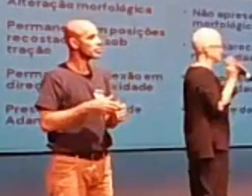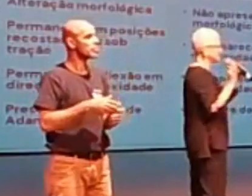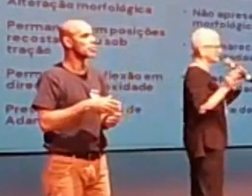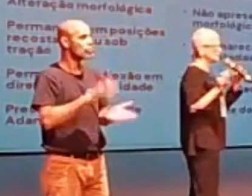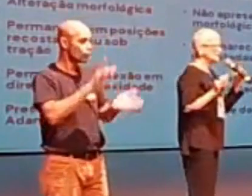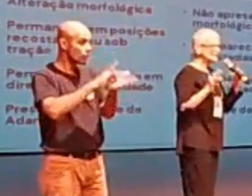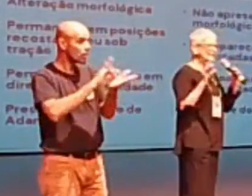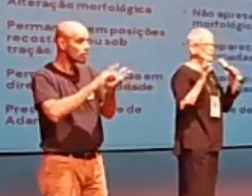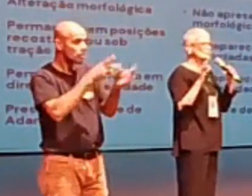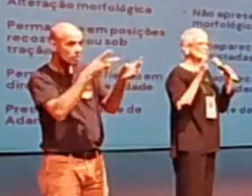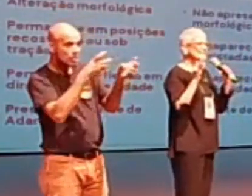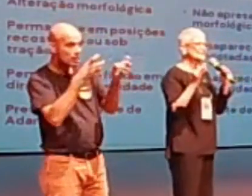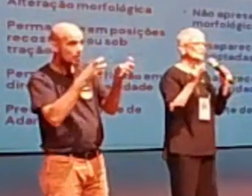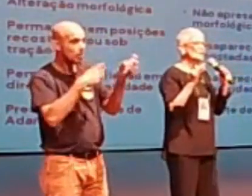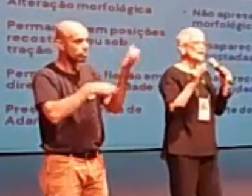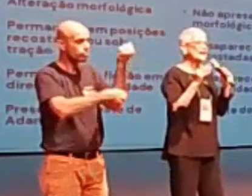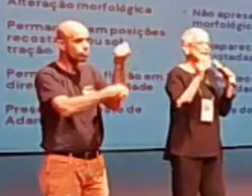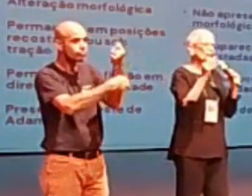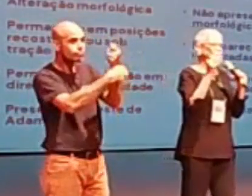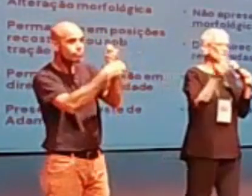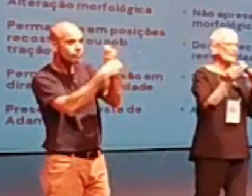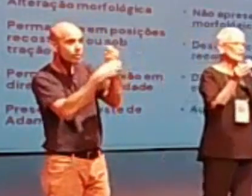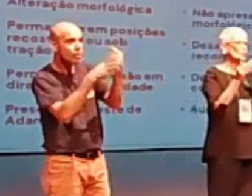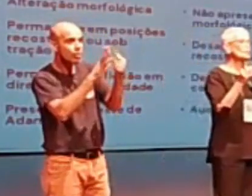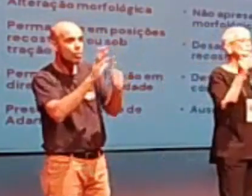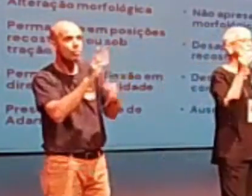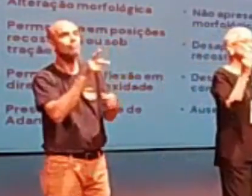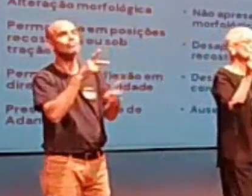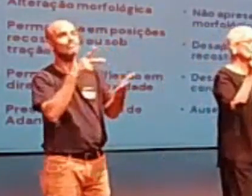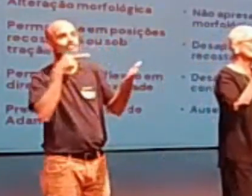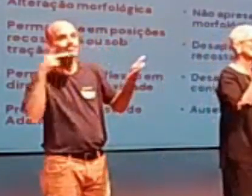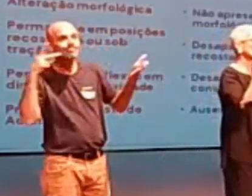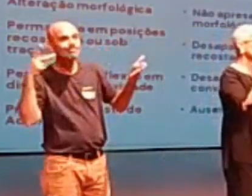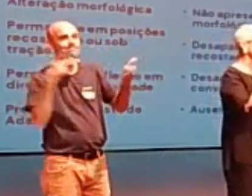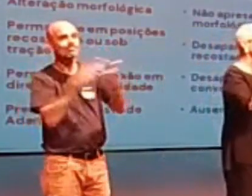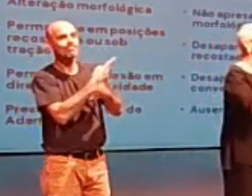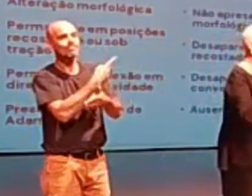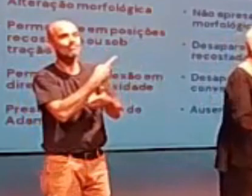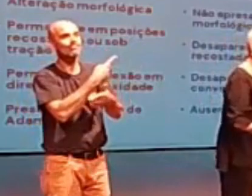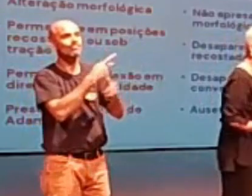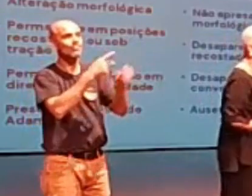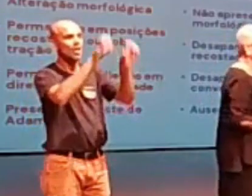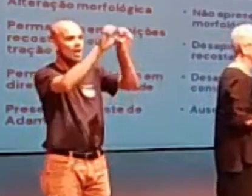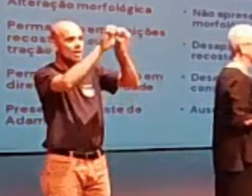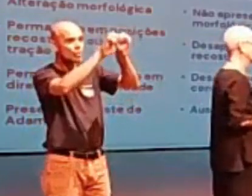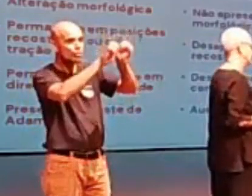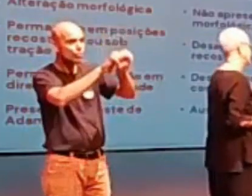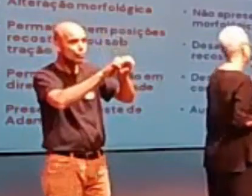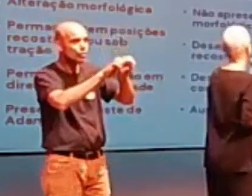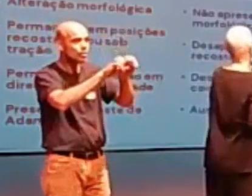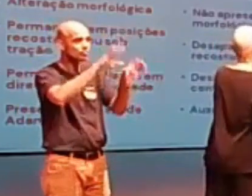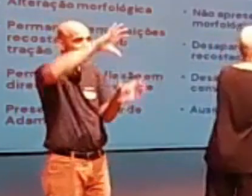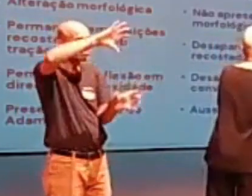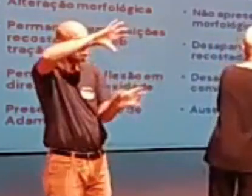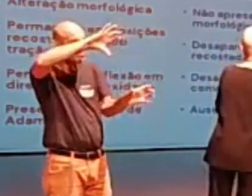uma condição que está começando a causar uma modificação na estrutura dessa coluna. Aí é que é importante a gente